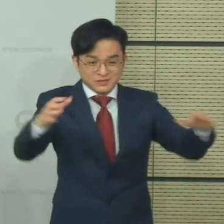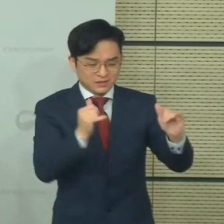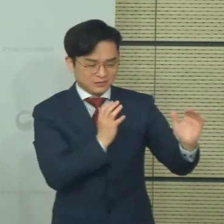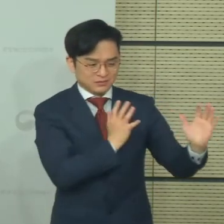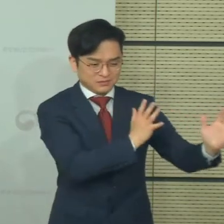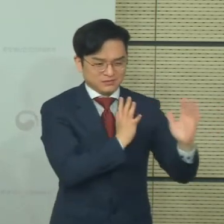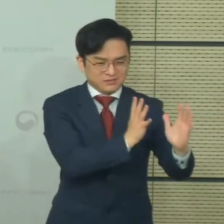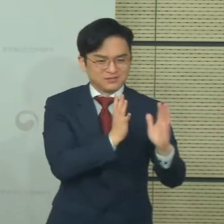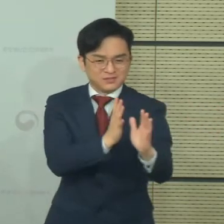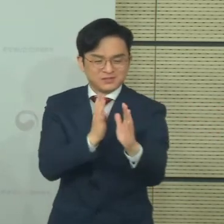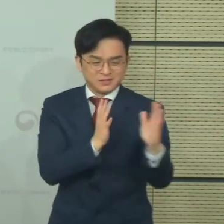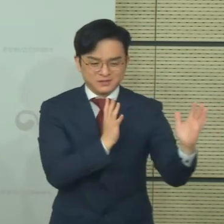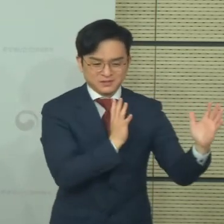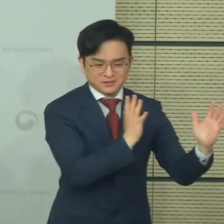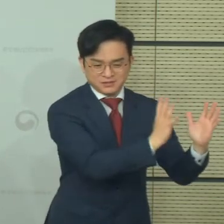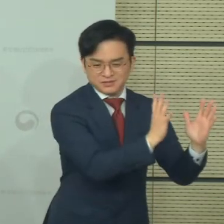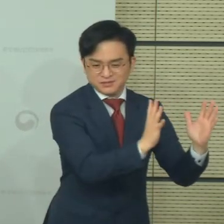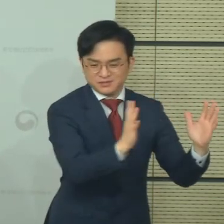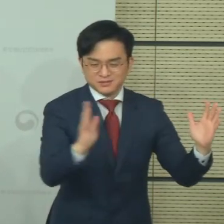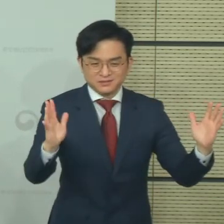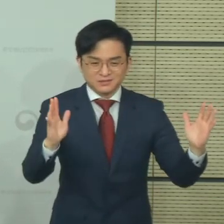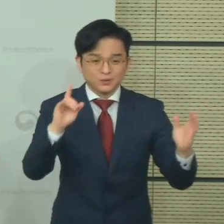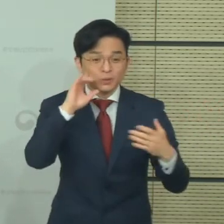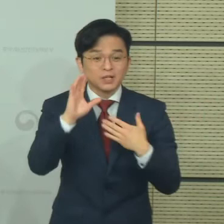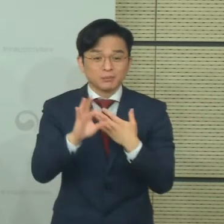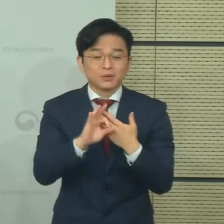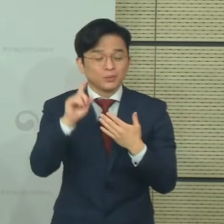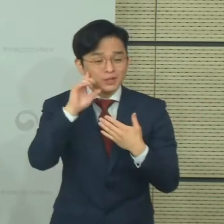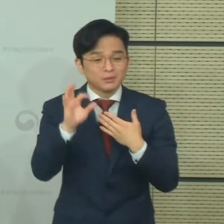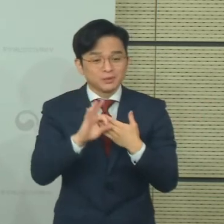차량이 없는 분들도 꽤 많기 때문에, 그리고